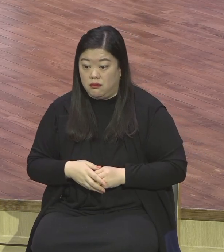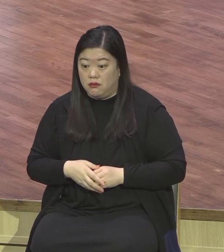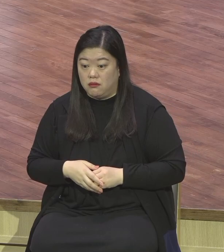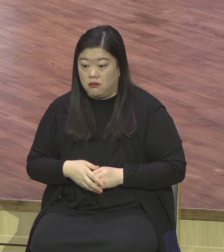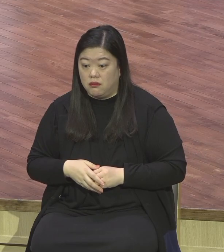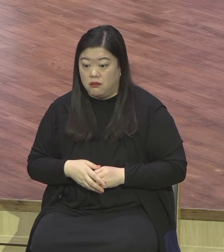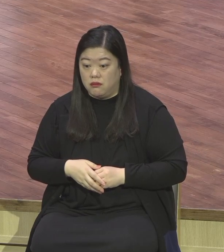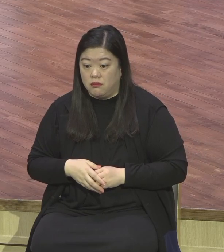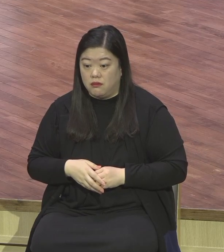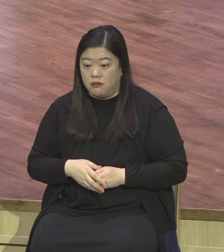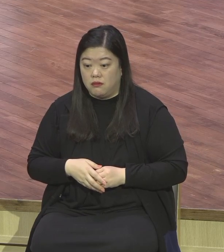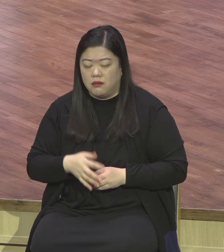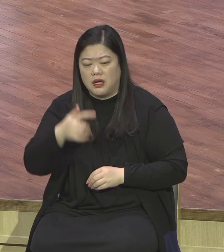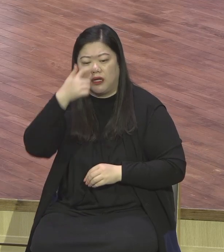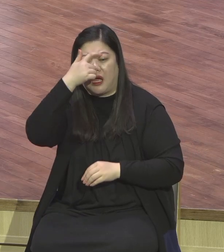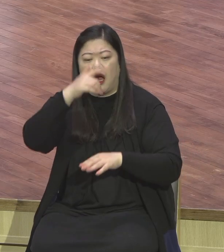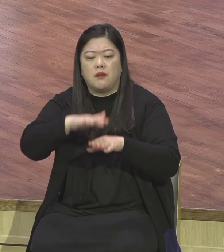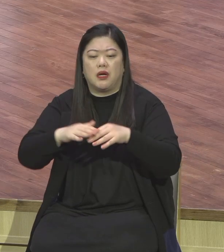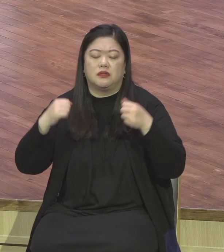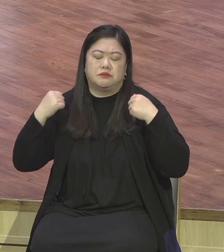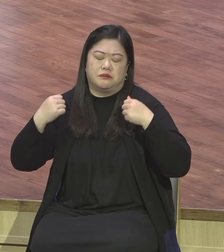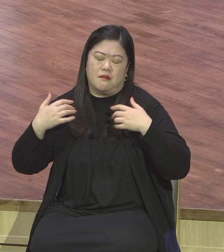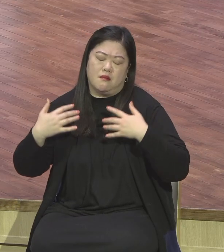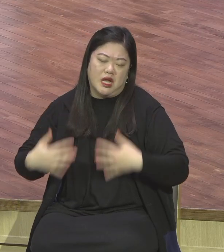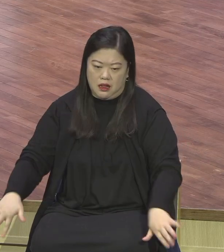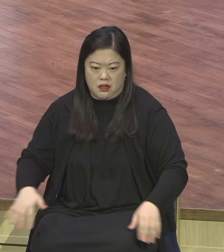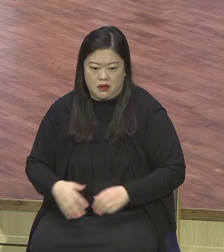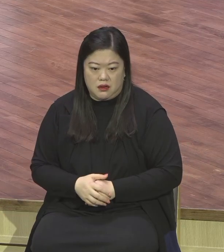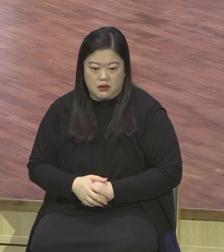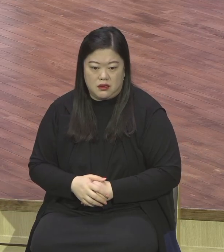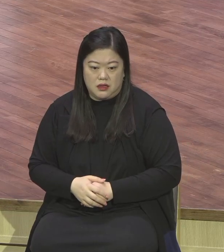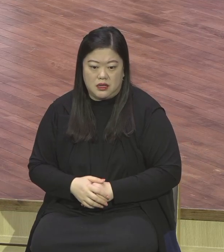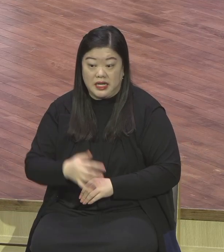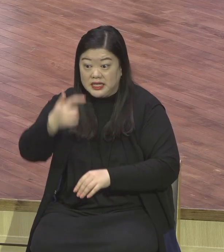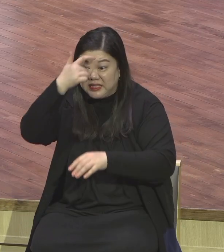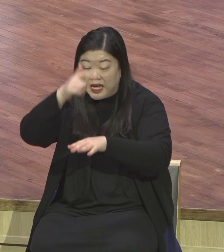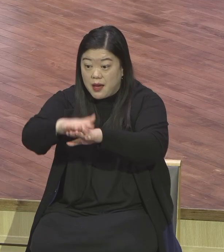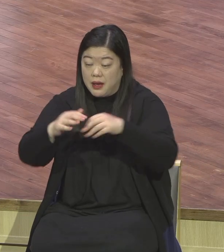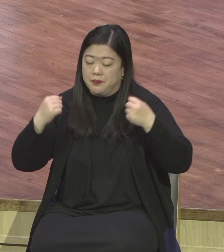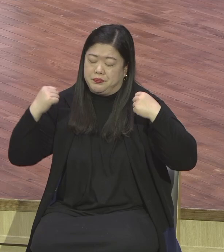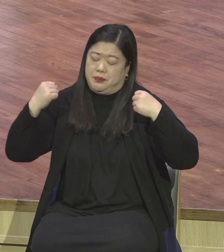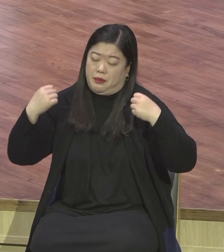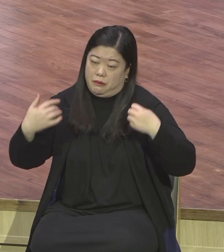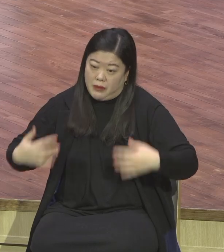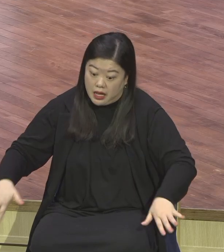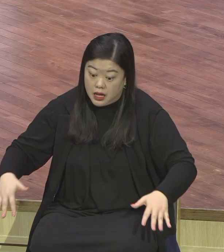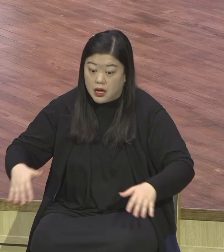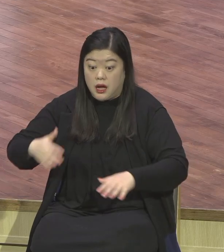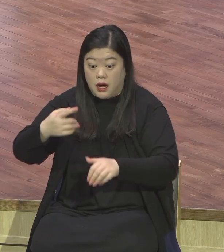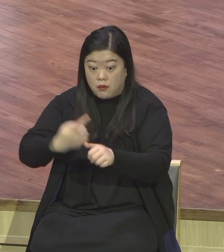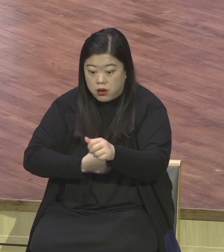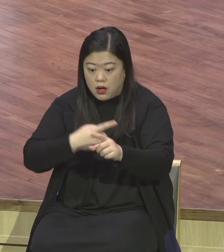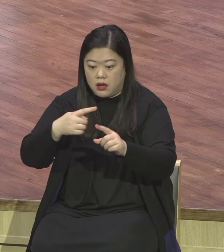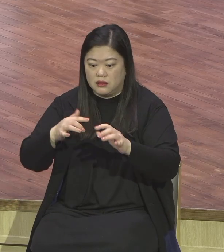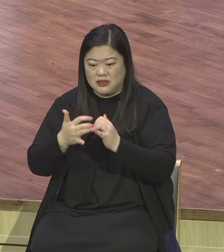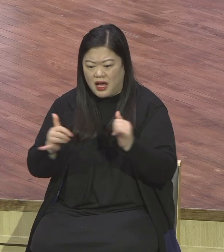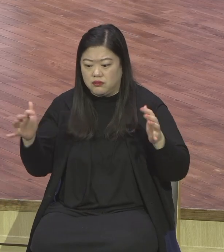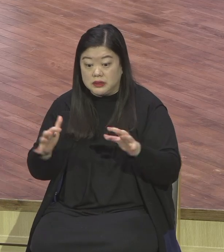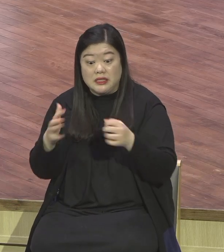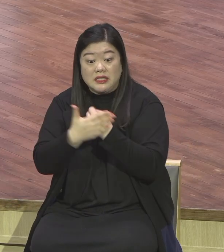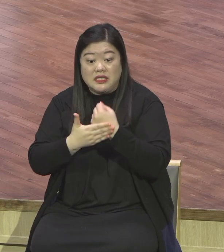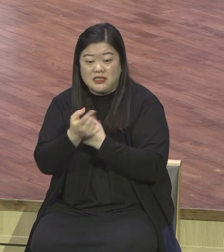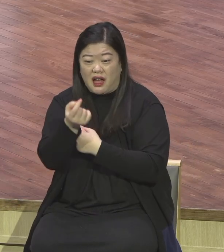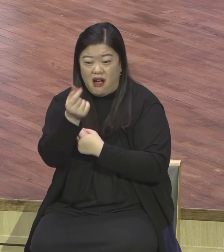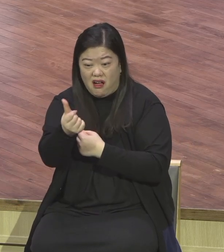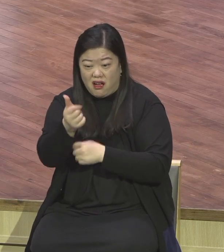예배가 무너졌어요 예배가 예배가 무너지니까 예배 실패하니까 교회가 무너져 예배 은행